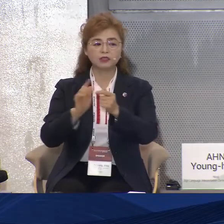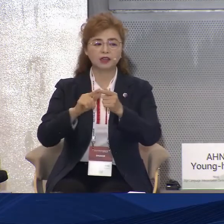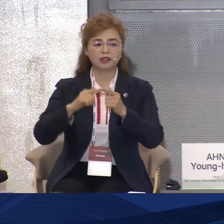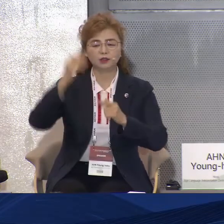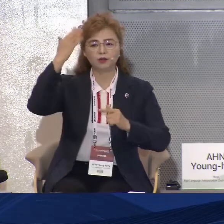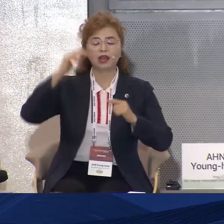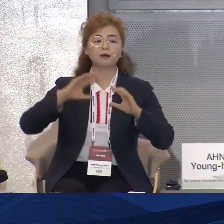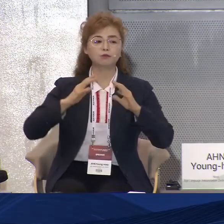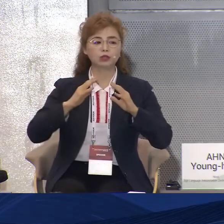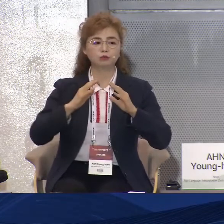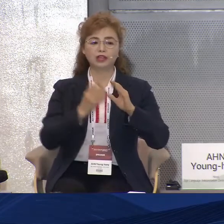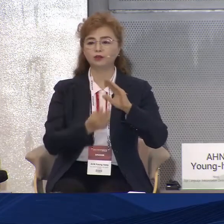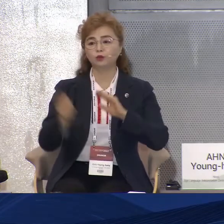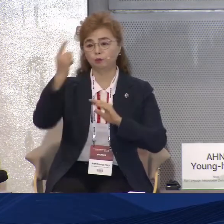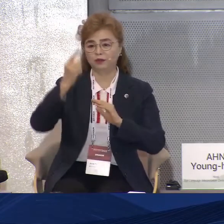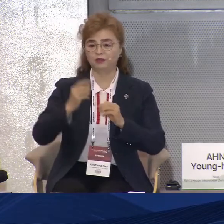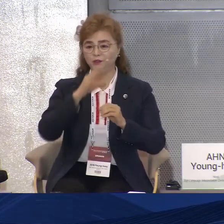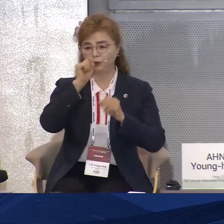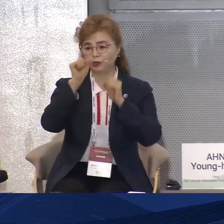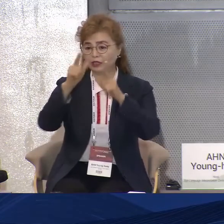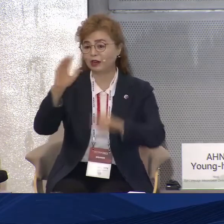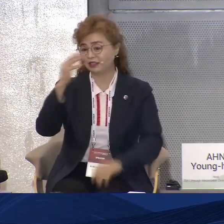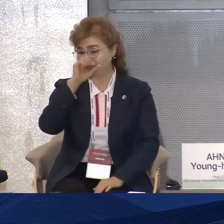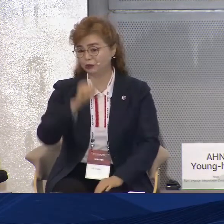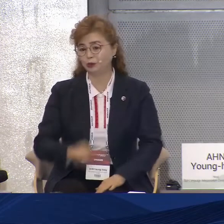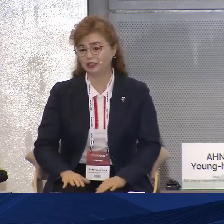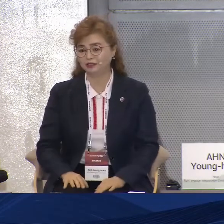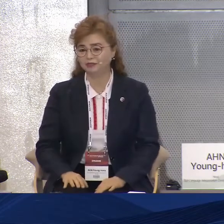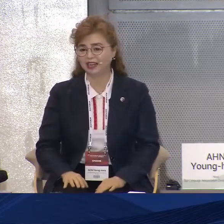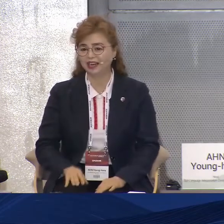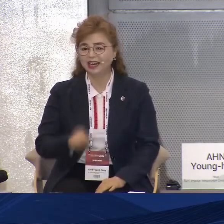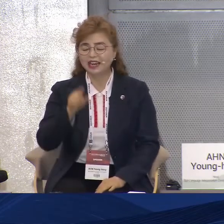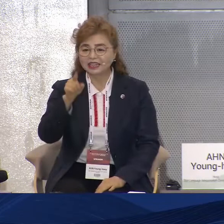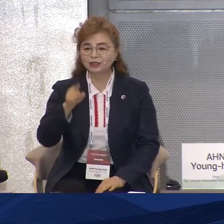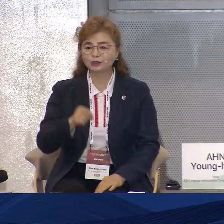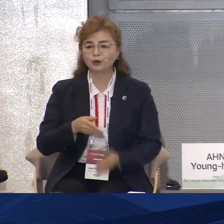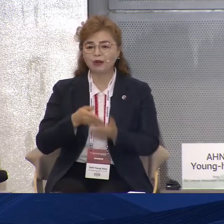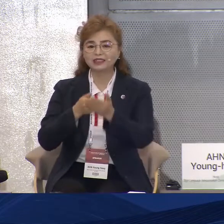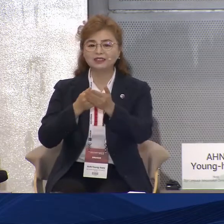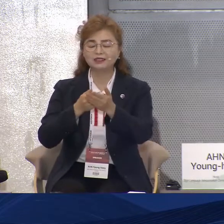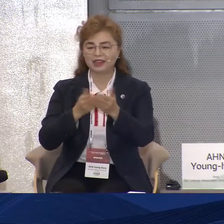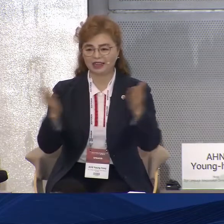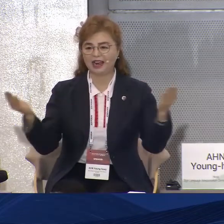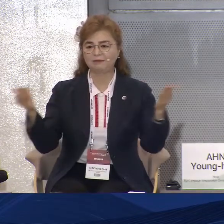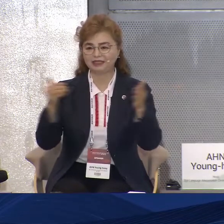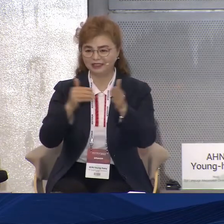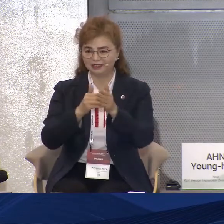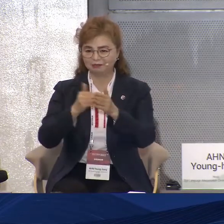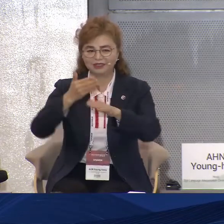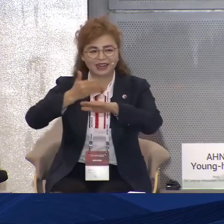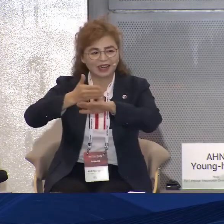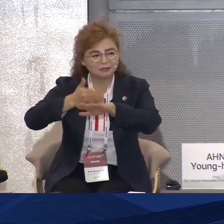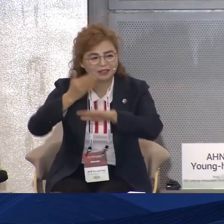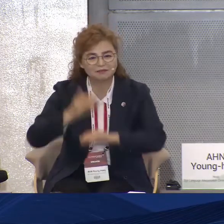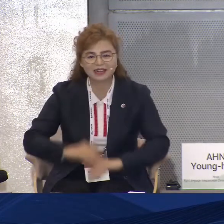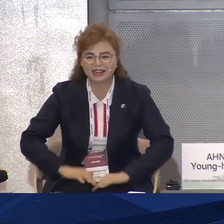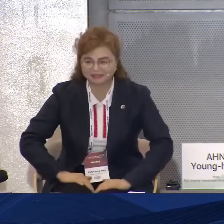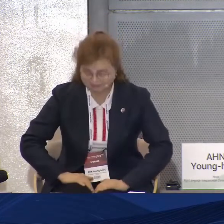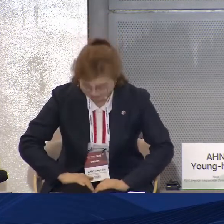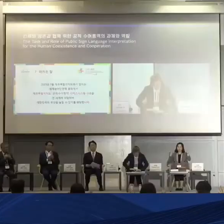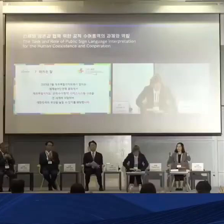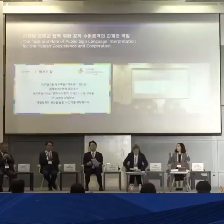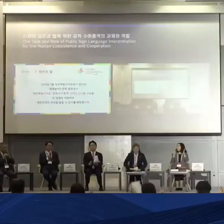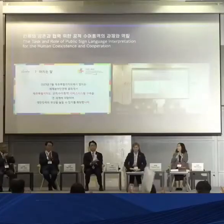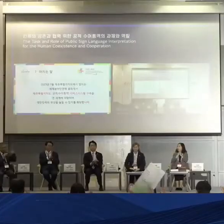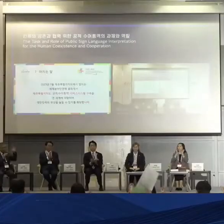수어통역 서비스에 대해서 대한민국의 위상도 높이는 좋은 기회가 됐으면 좋겠습니다. 이것으로 발제를 다 마치겠습니다.